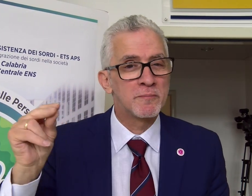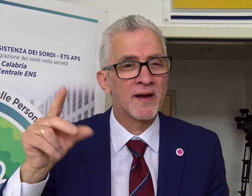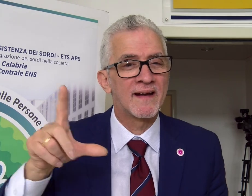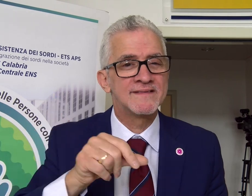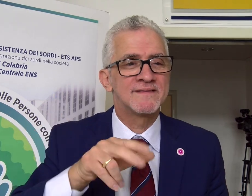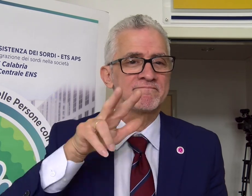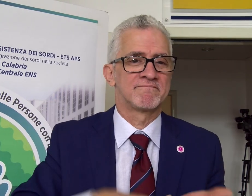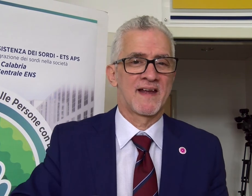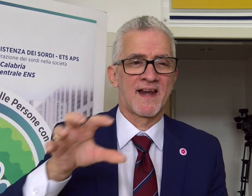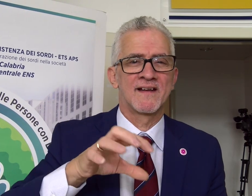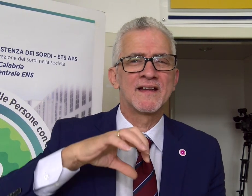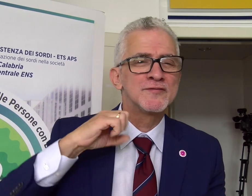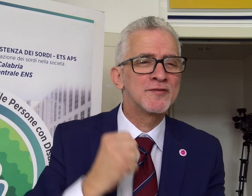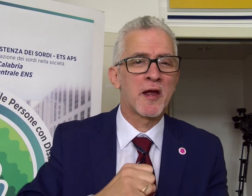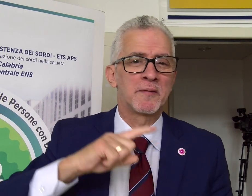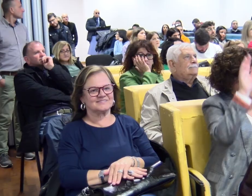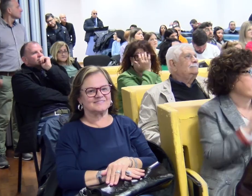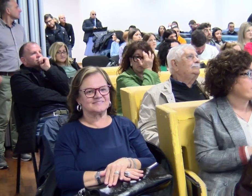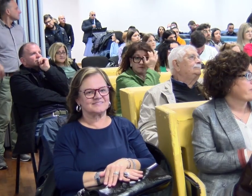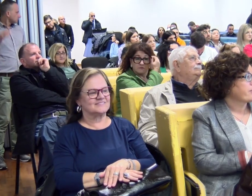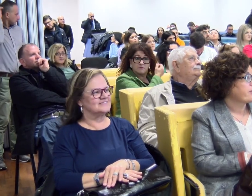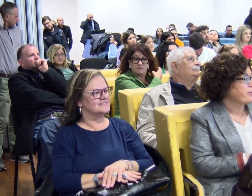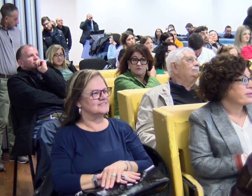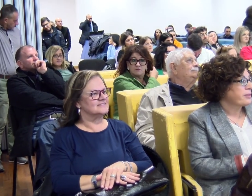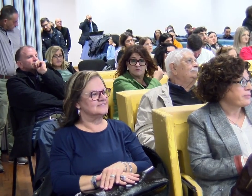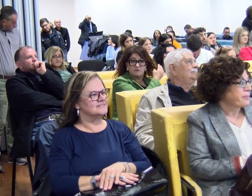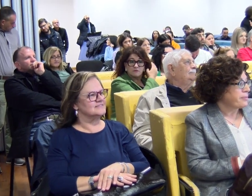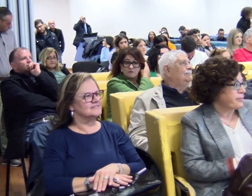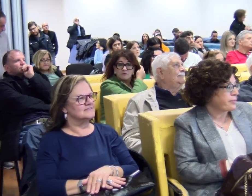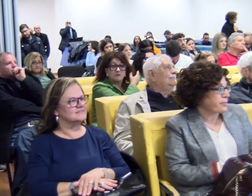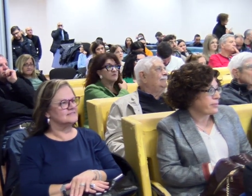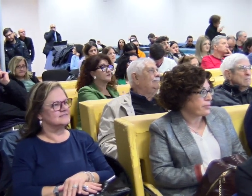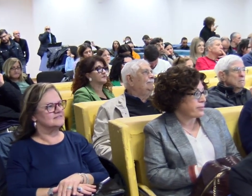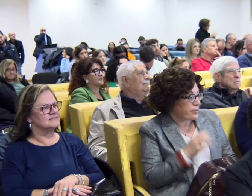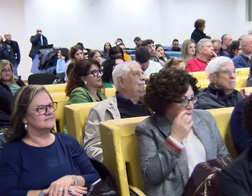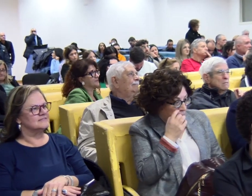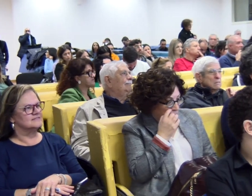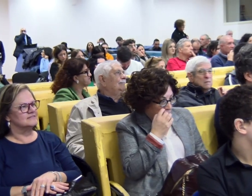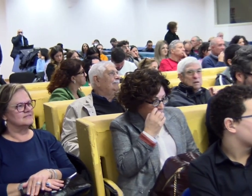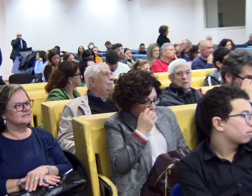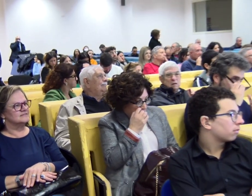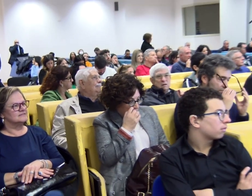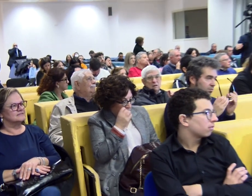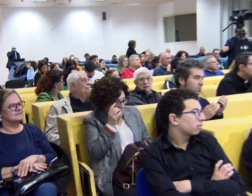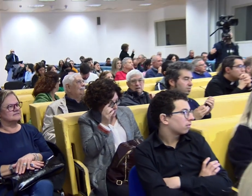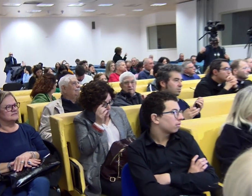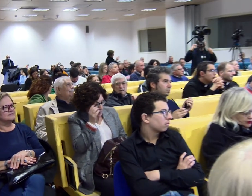anche dare una bellissima notizia Perché il Consiglio regionale della Calabria ha approvato una proposta di legge sulla promozione della lingua dei